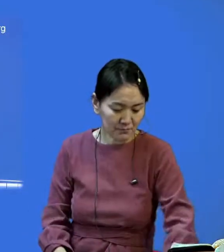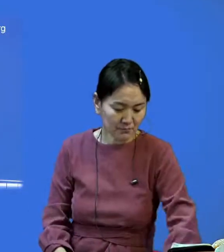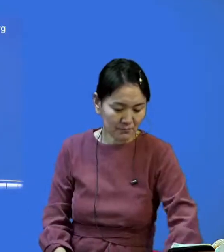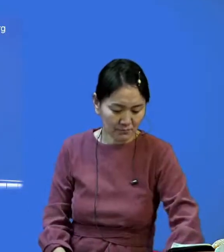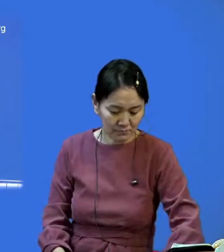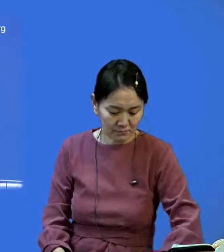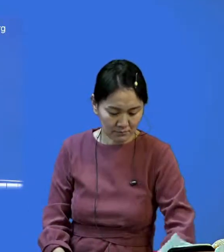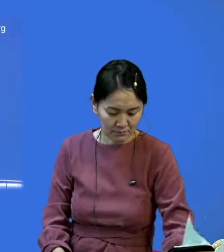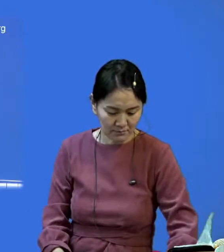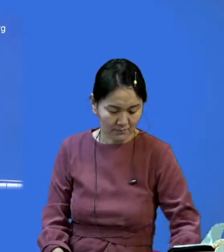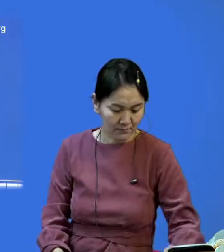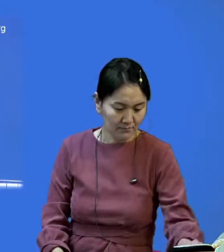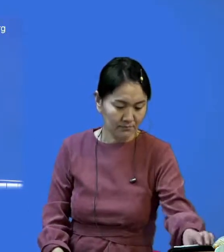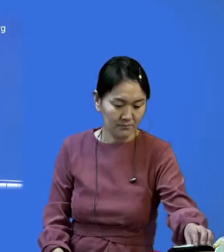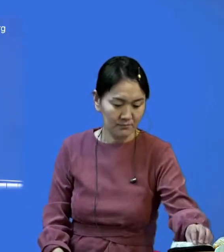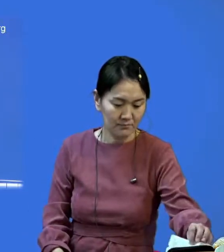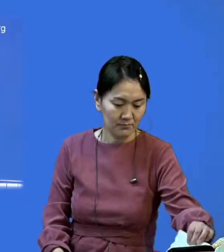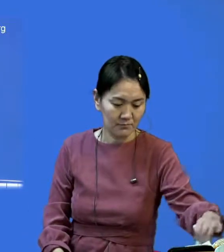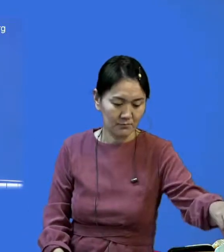Ром 8-р бүлэг